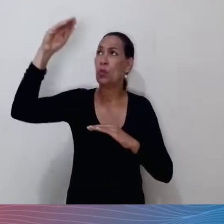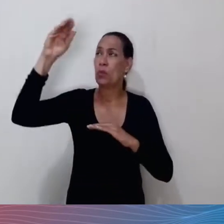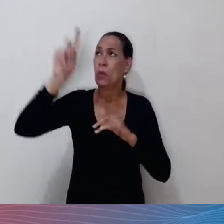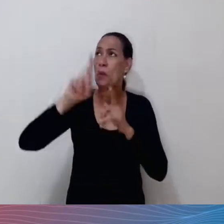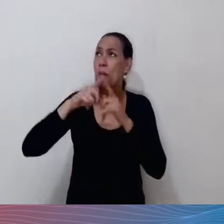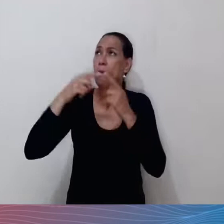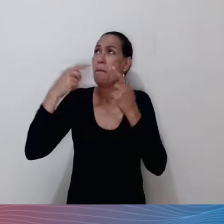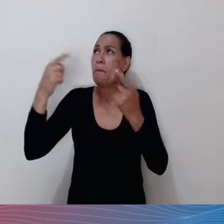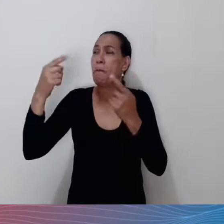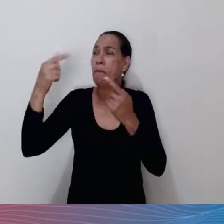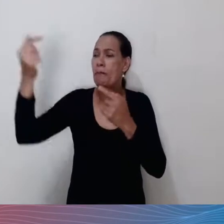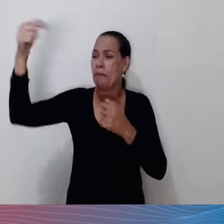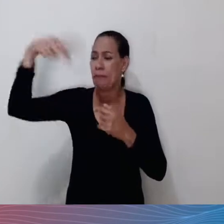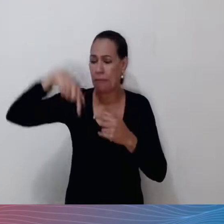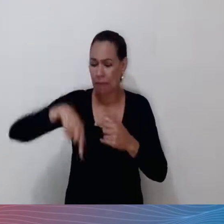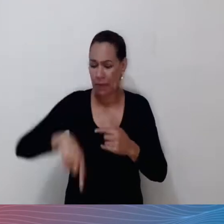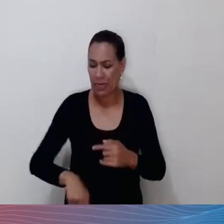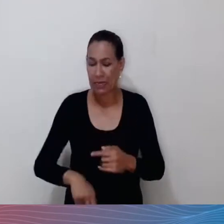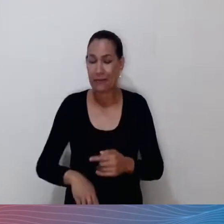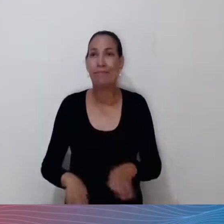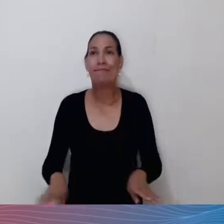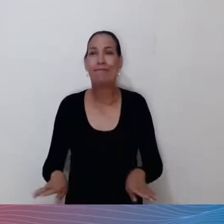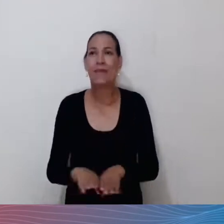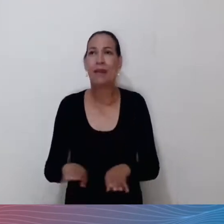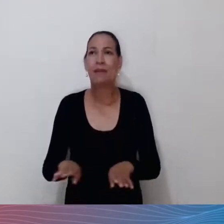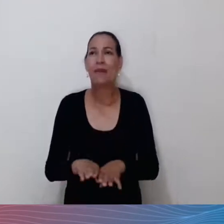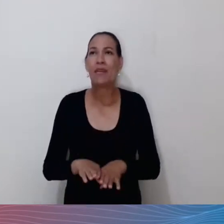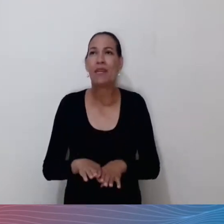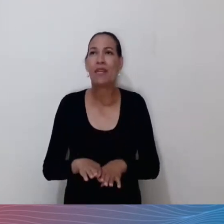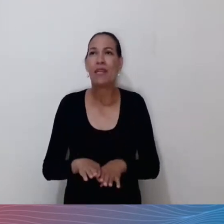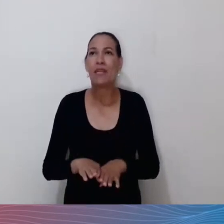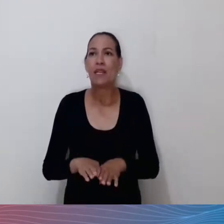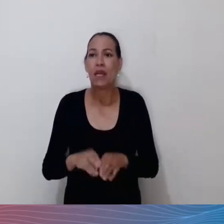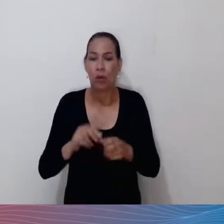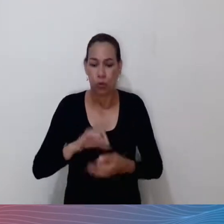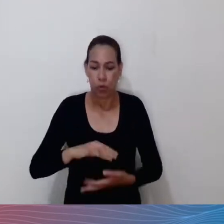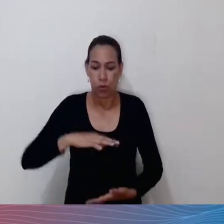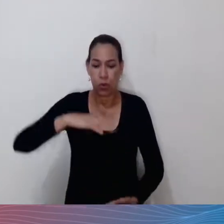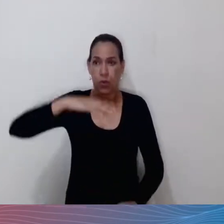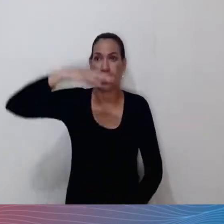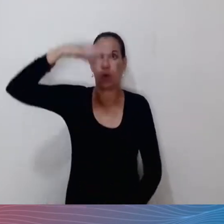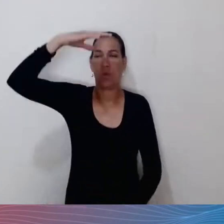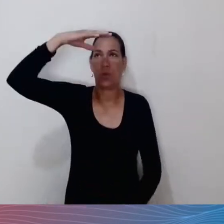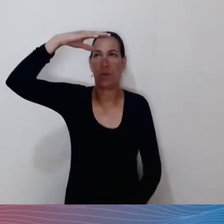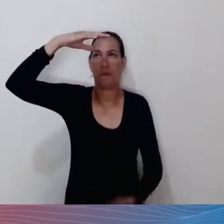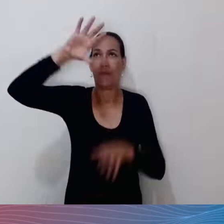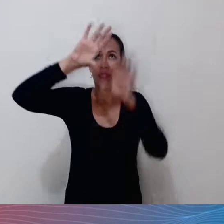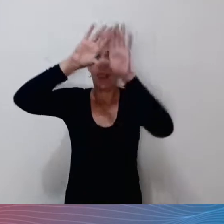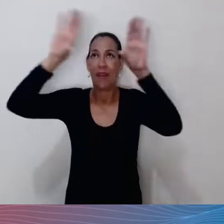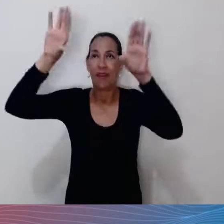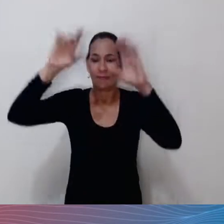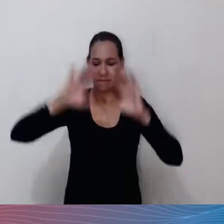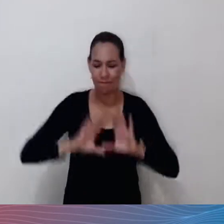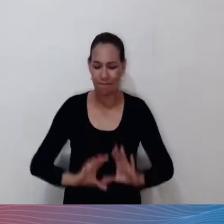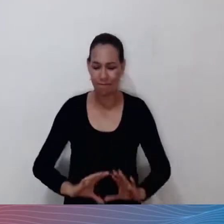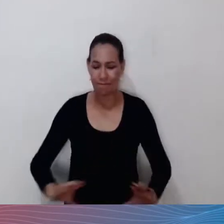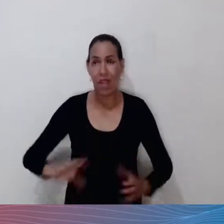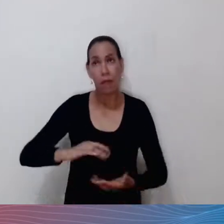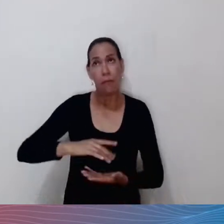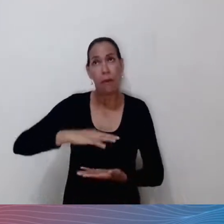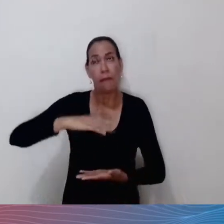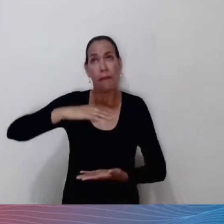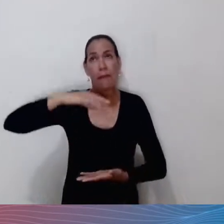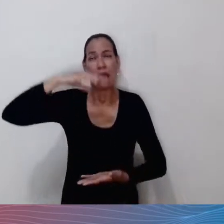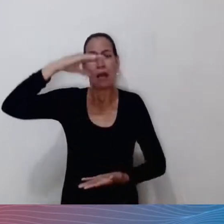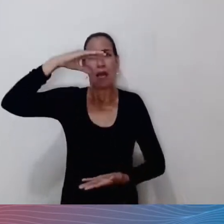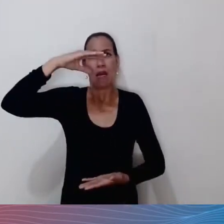encher todas as coisas. Esses três versículos são difíceis de entender. Mas eu vou